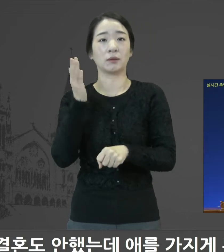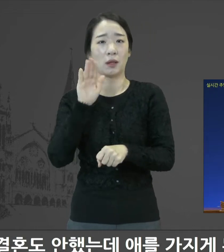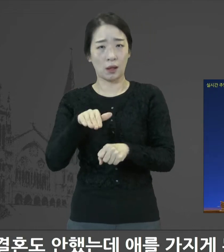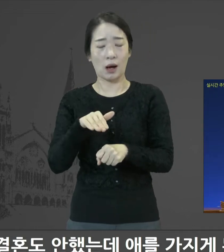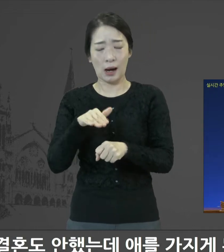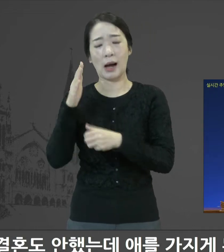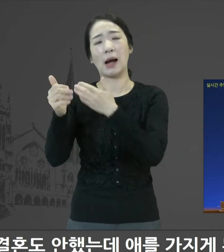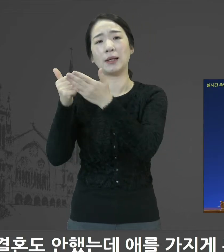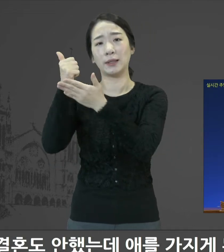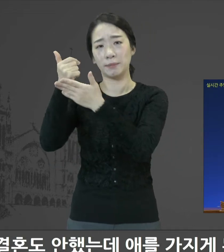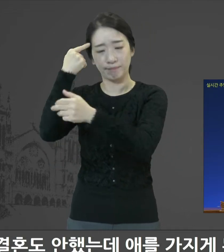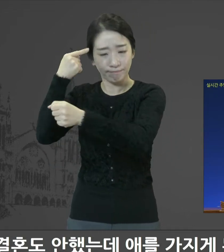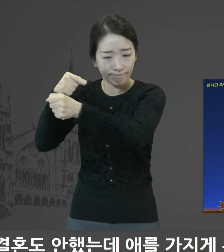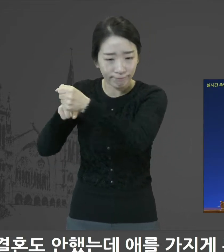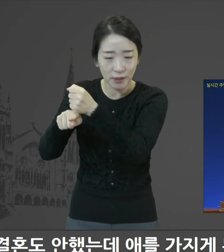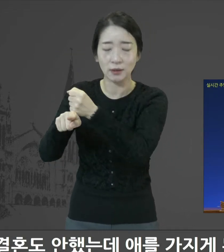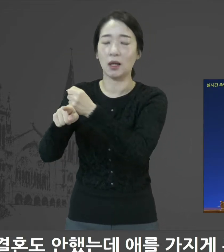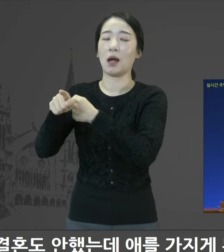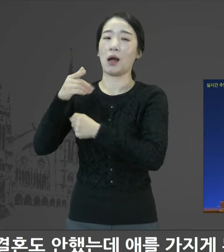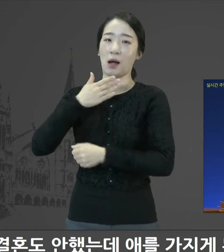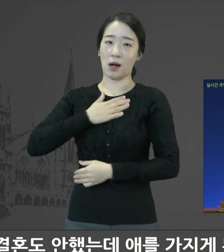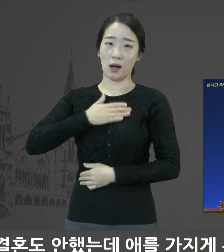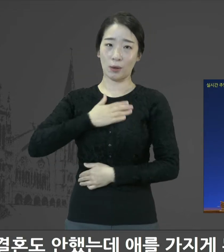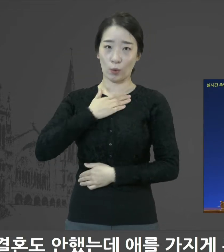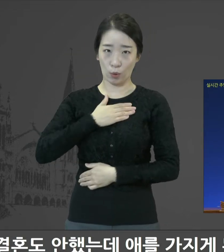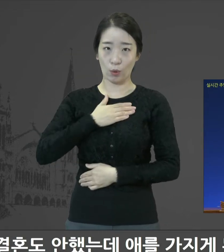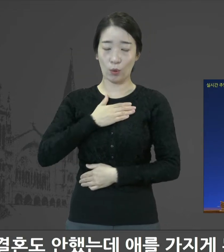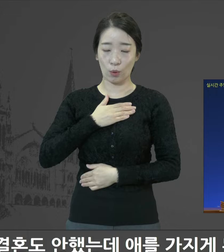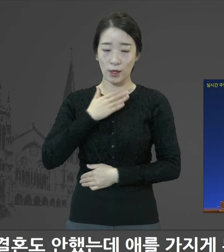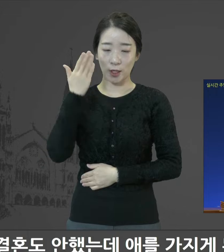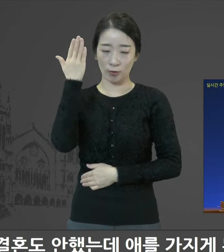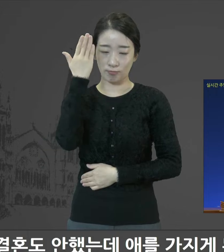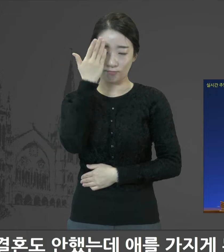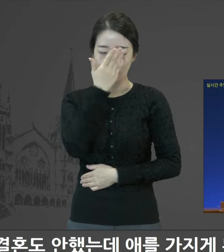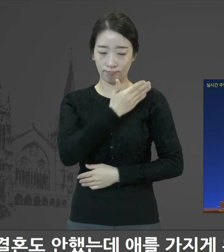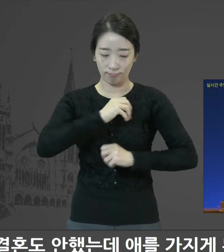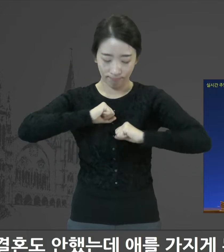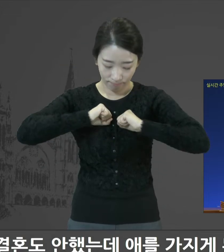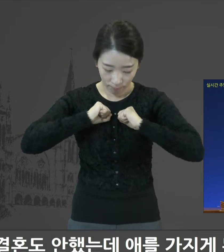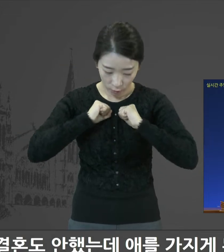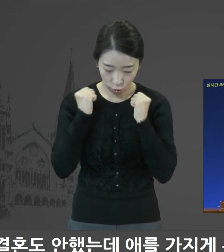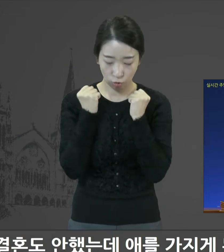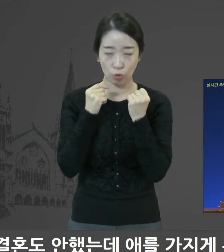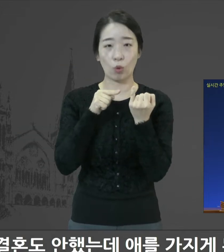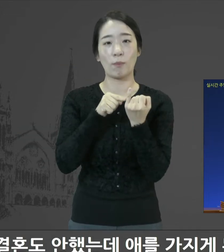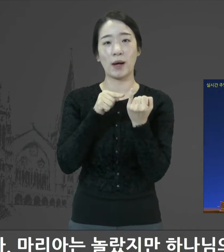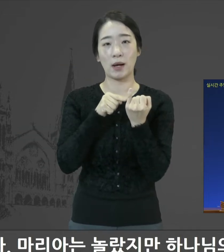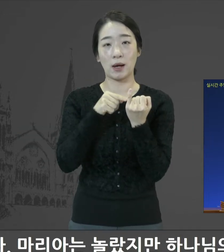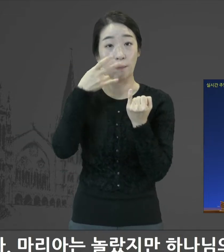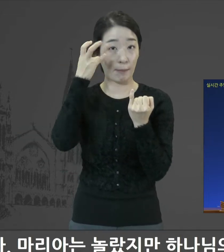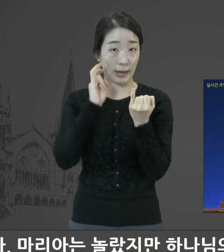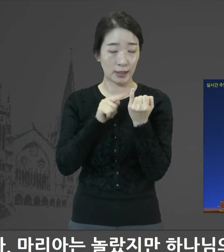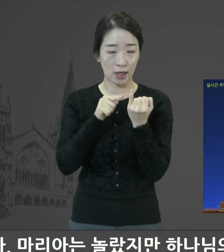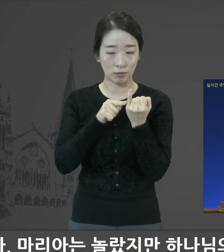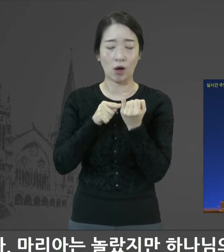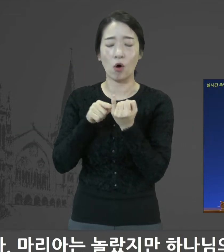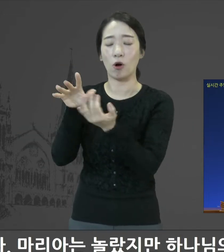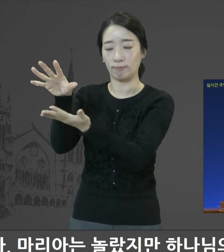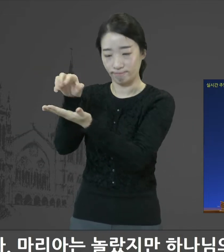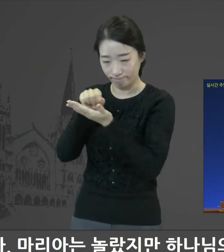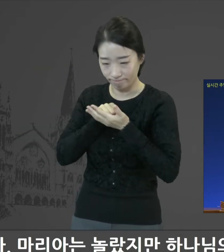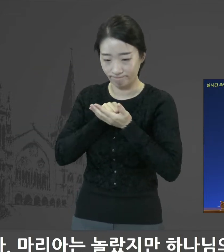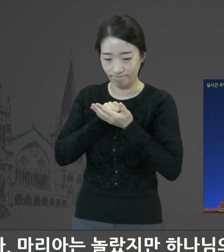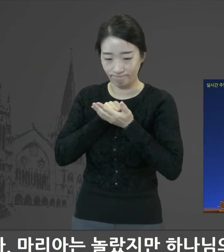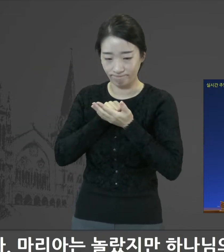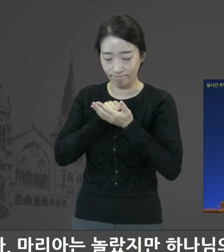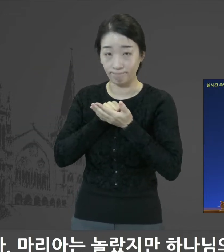분명히 하나님의 일이라고 판단이 되어서 순결한 순종으로 그 사실을 받아들입니다. 근데